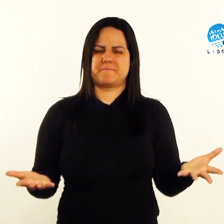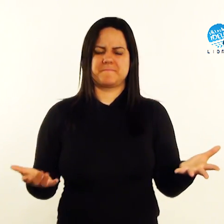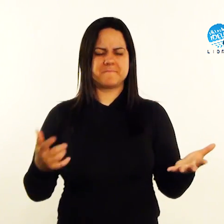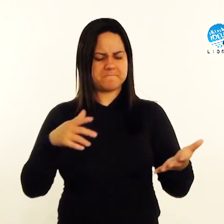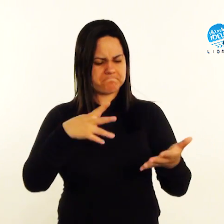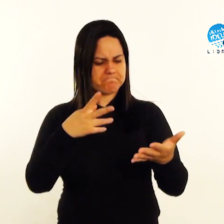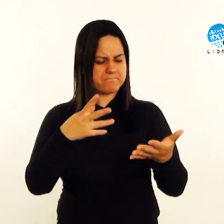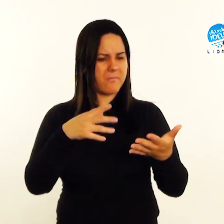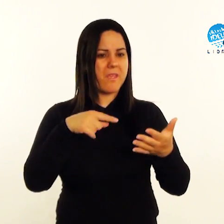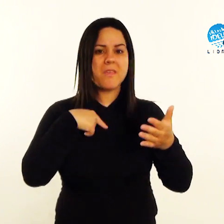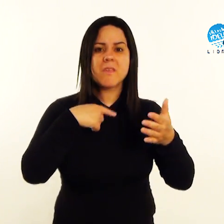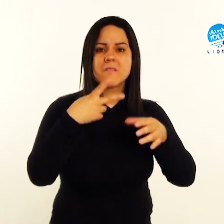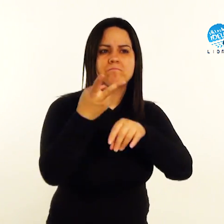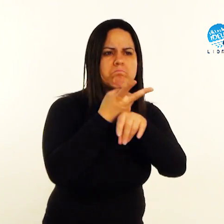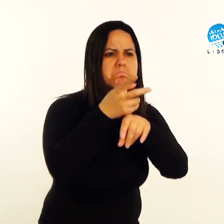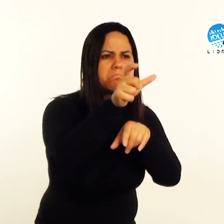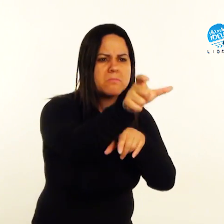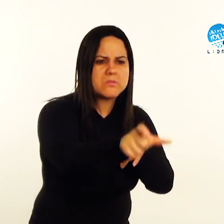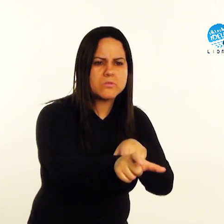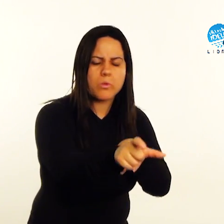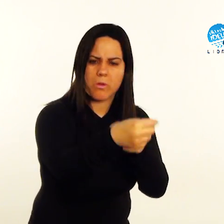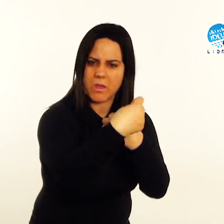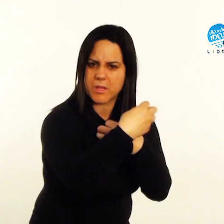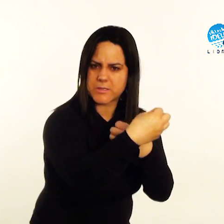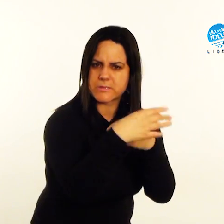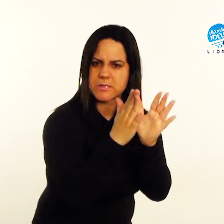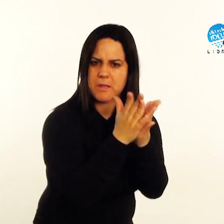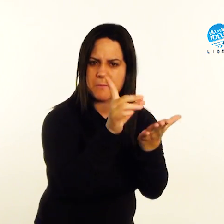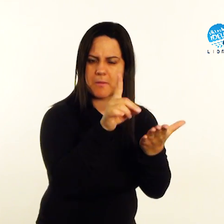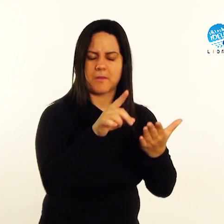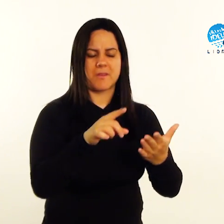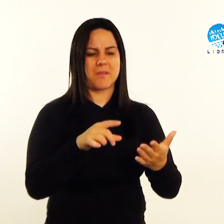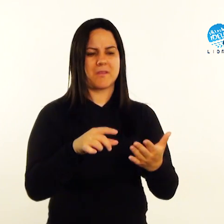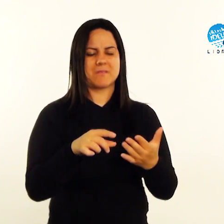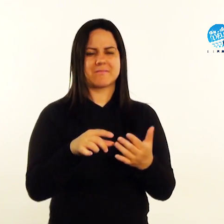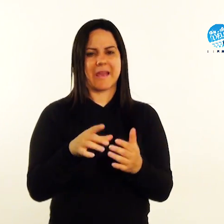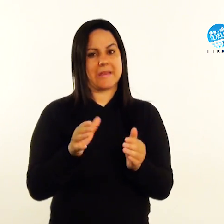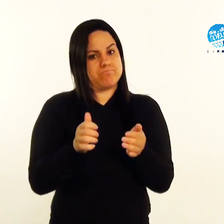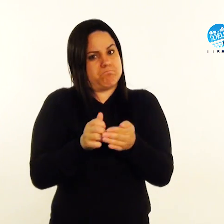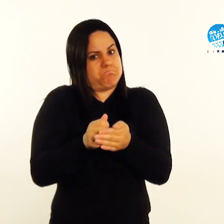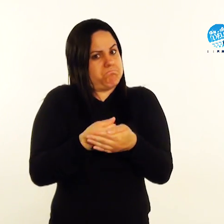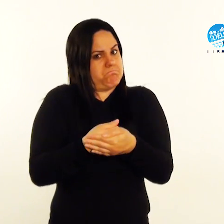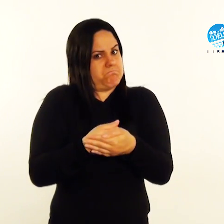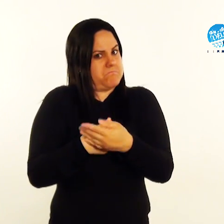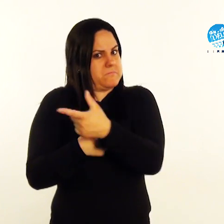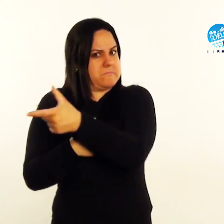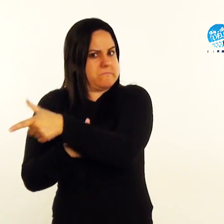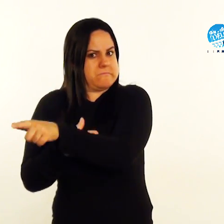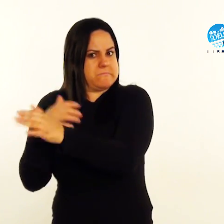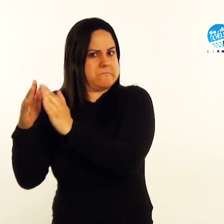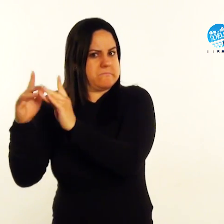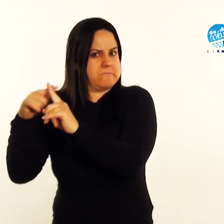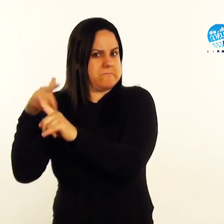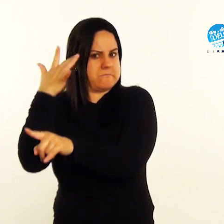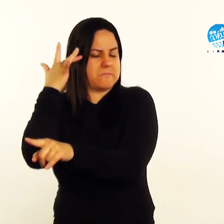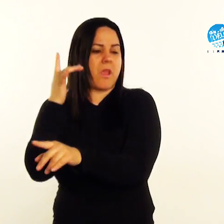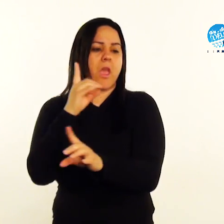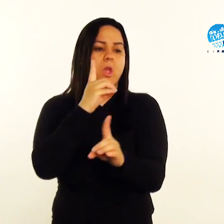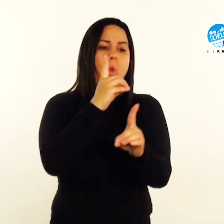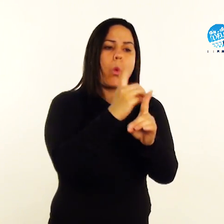ele começou a procurar alguém que ensinasse a Bíblia. E aí em off, assim, sem ninguém saber, encontrou um dos